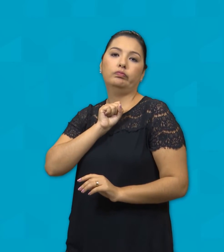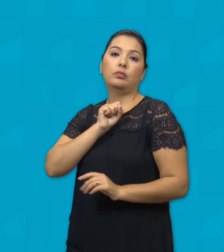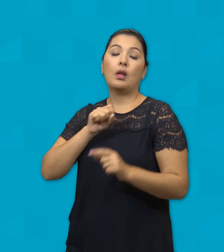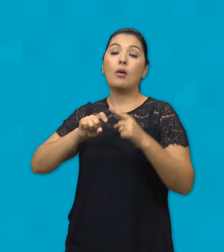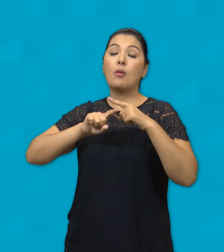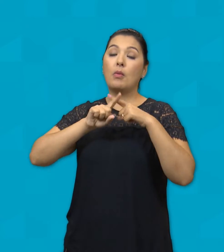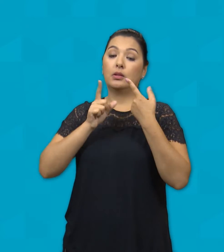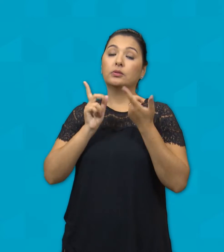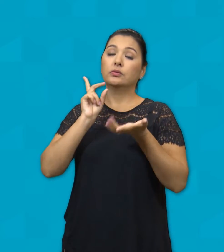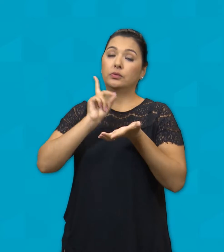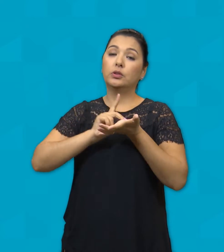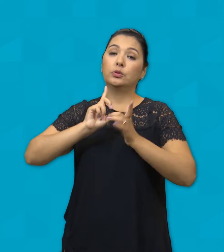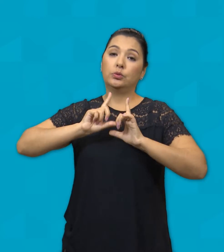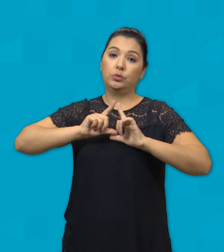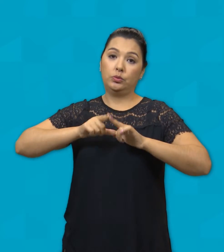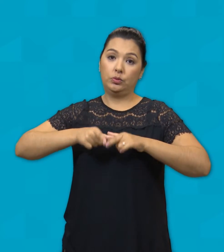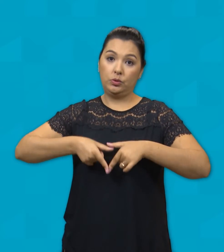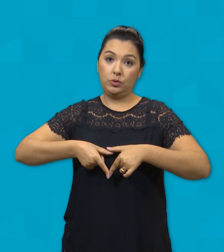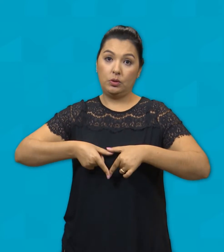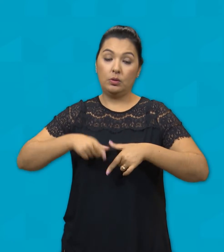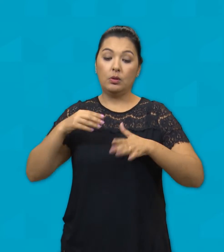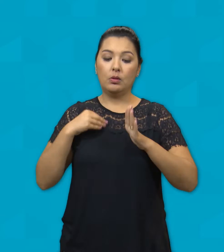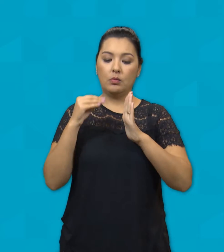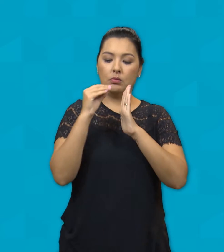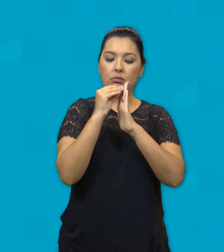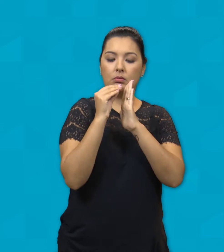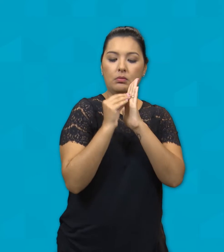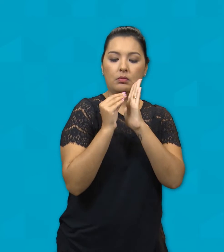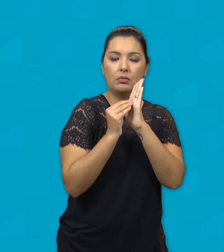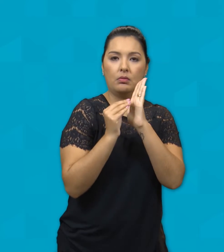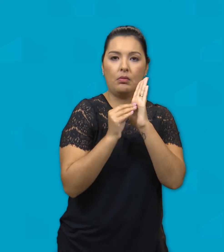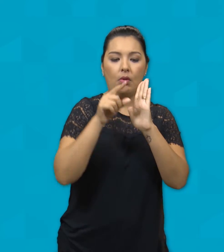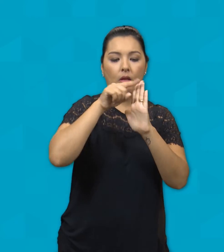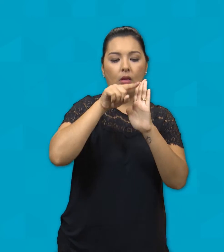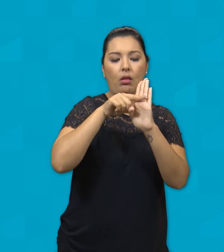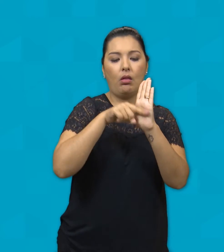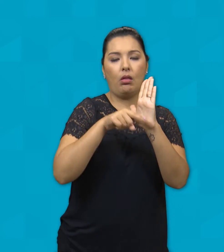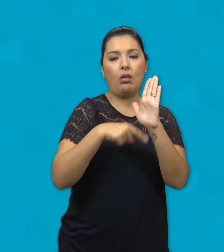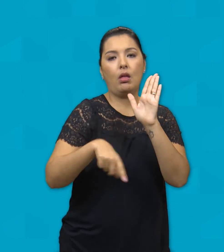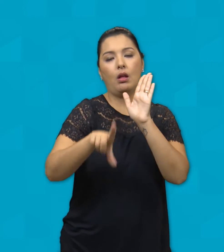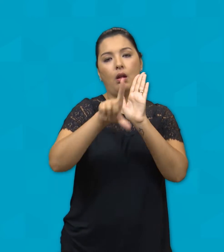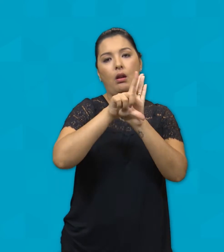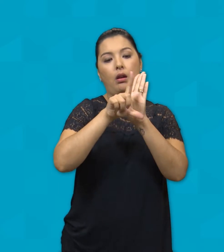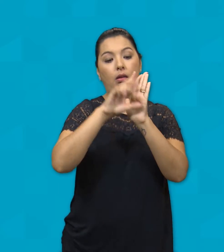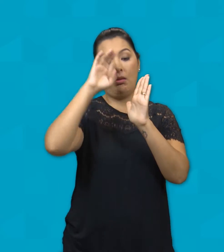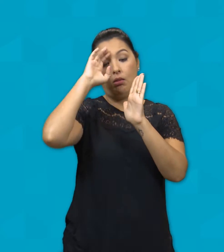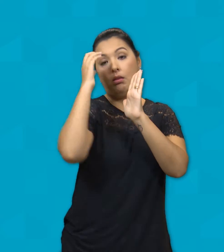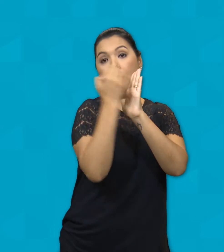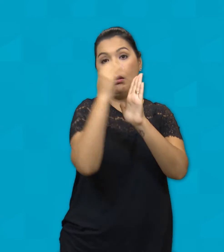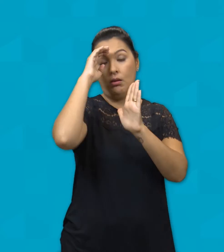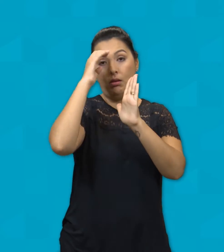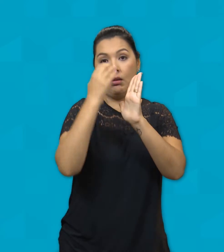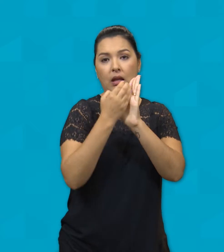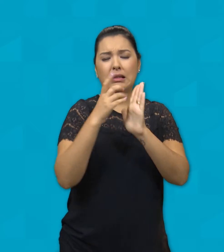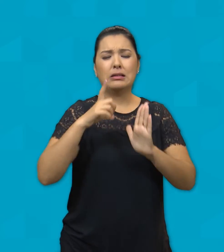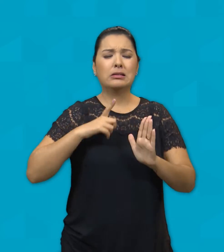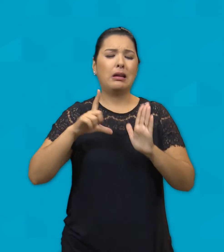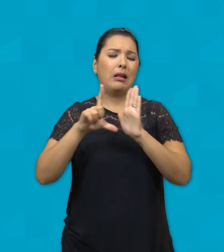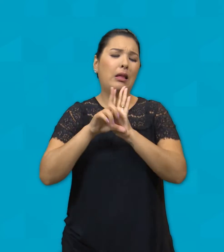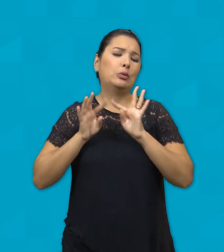os judeus pautavam sua vida num conjunto imenso de leis. Haviam leis para